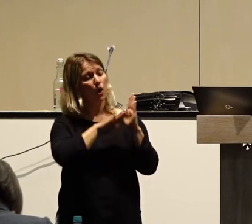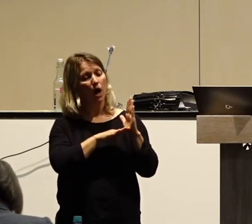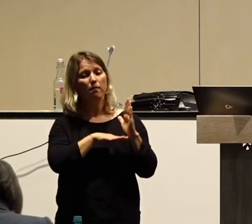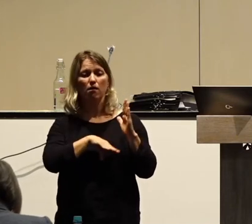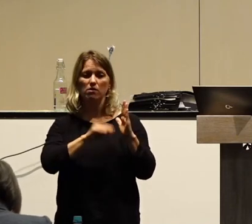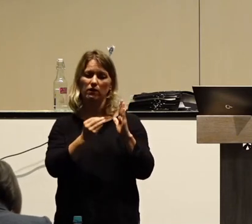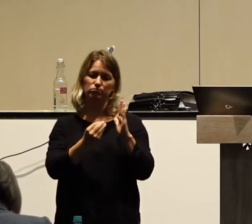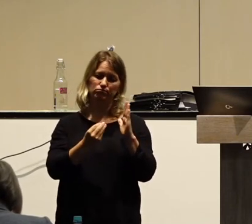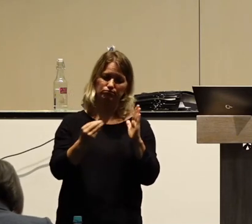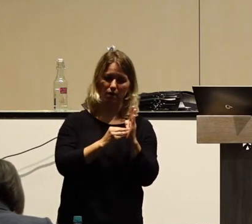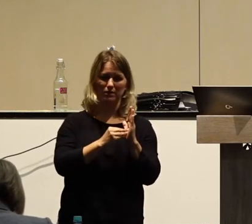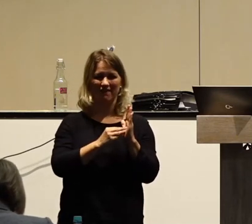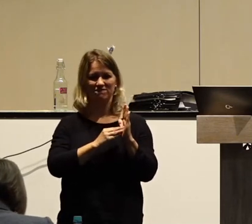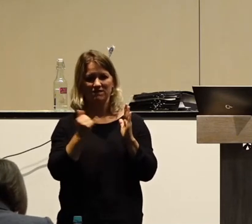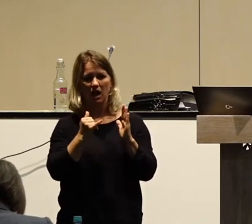was Sie